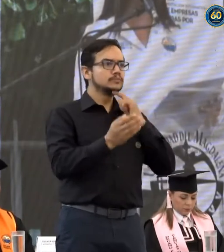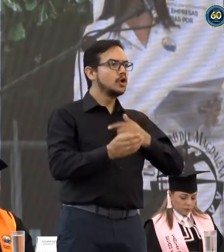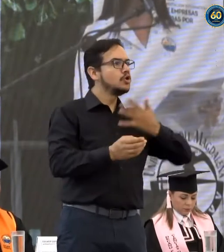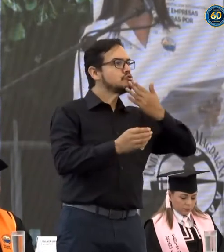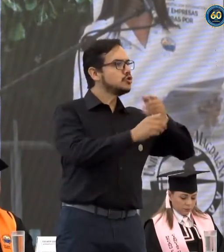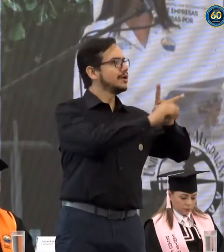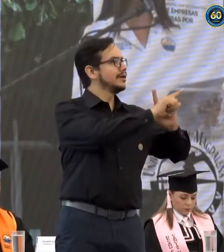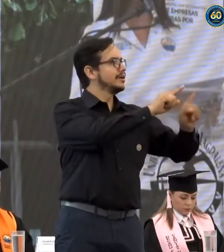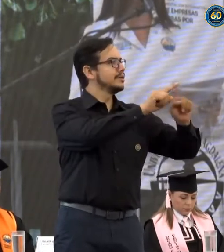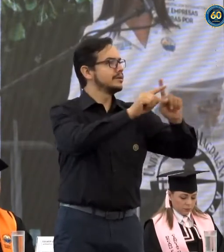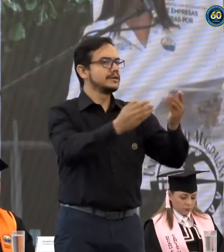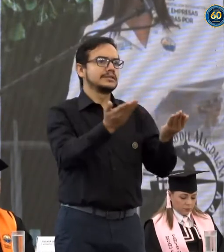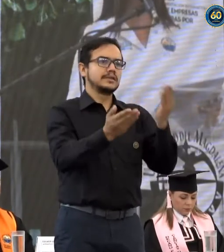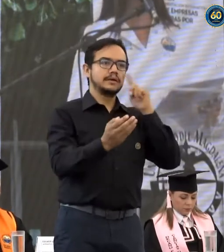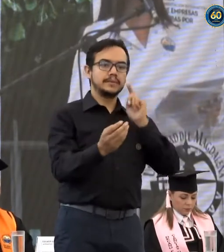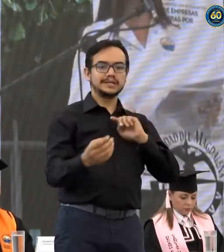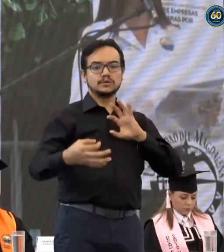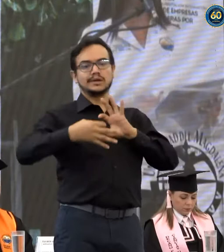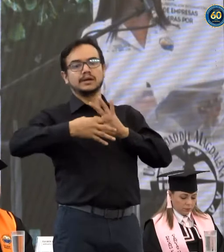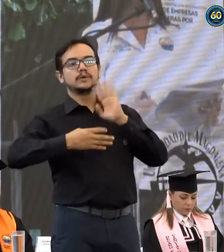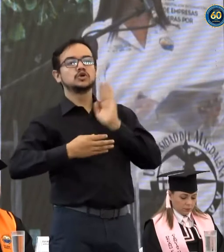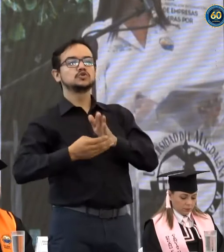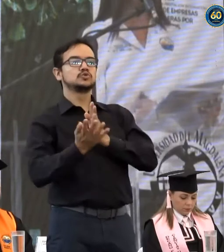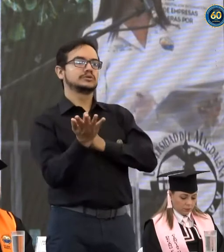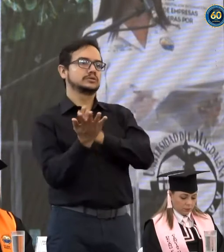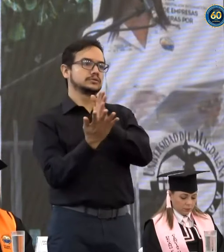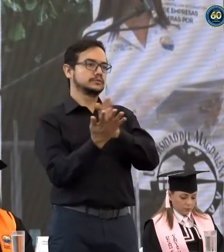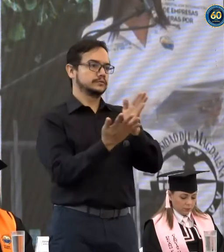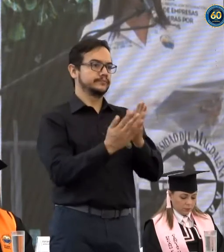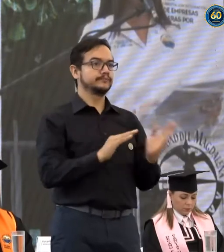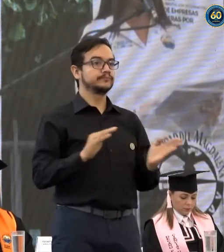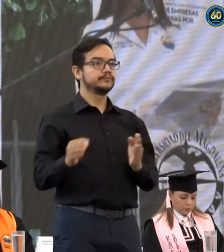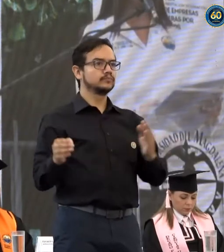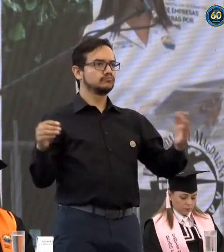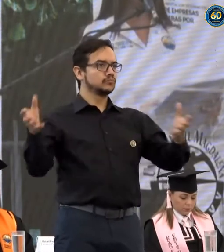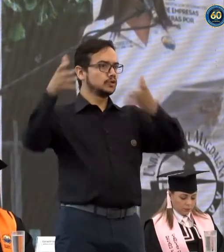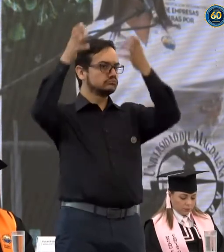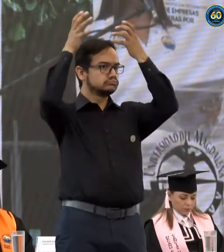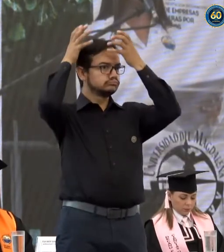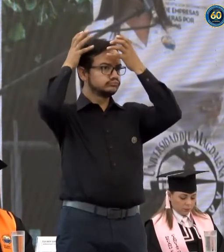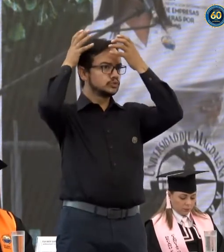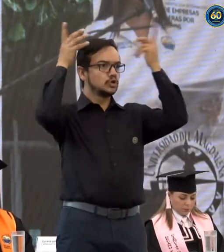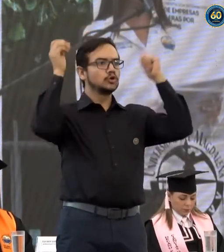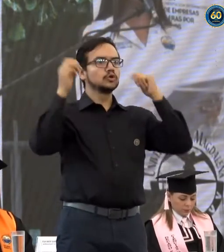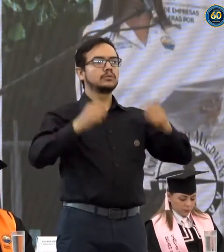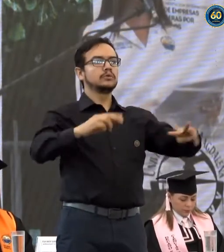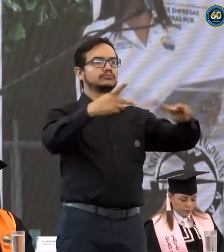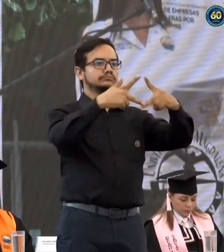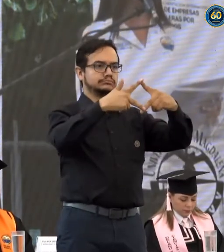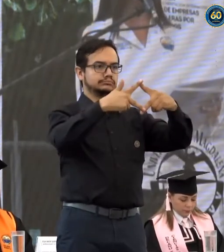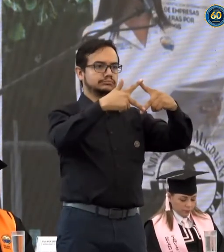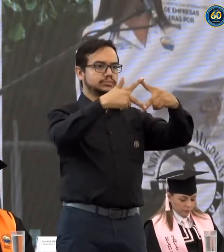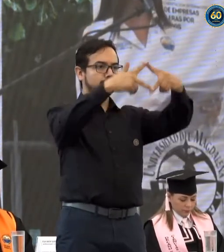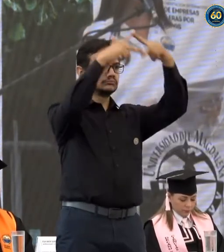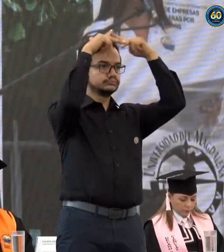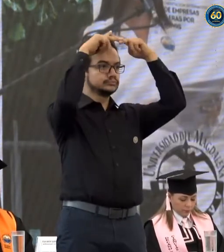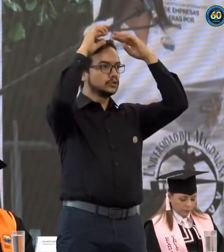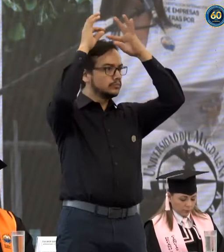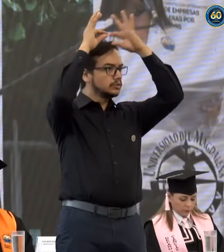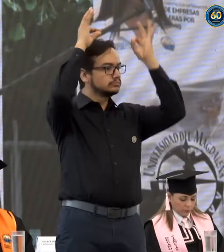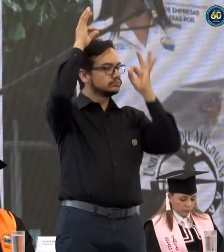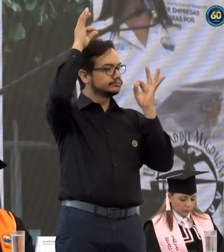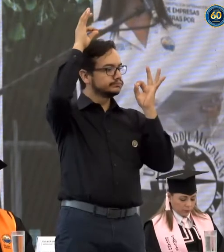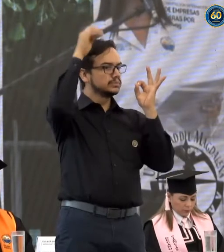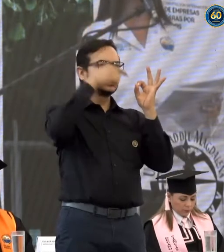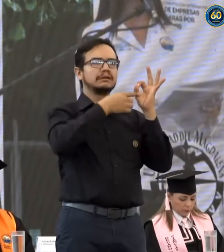de acuerdo a su respectiva profesión el birrete es el gorro armado en forma prismática y Coronado por una borla que se